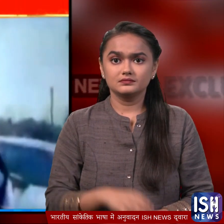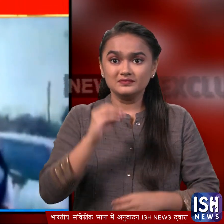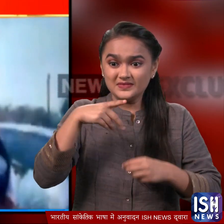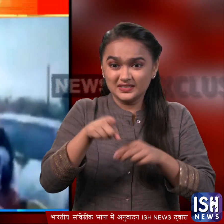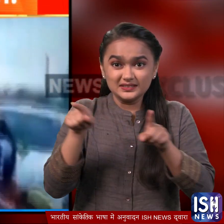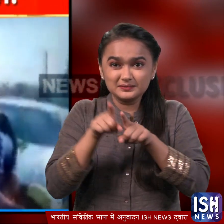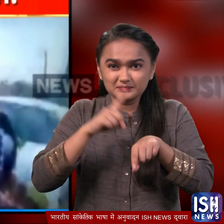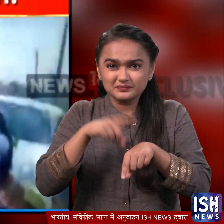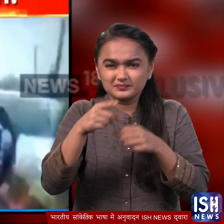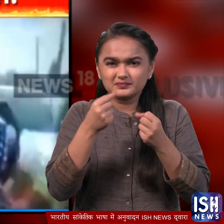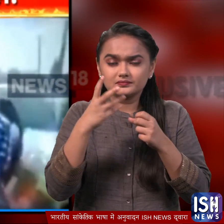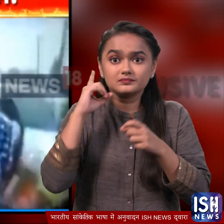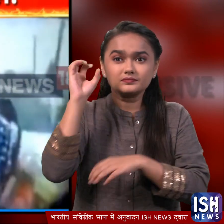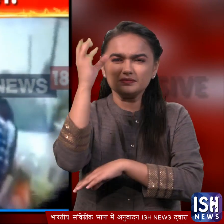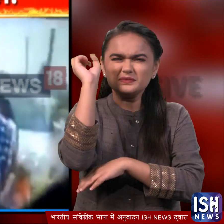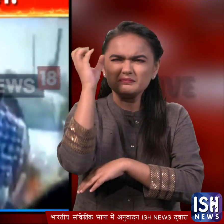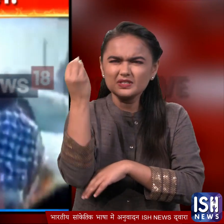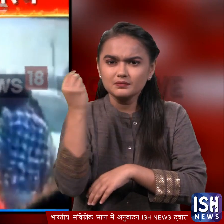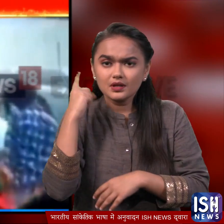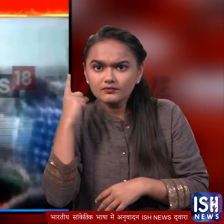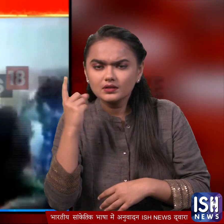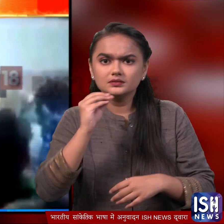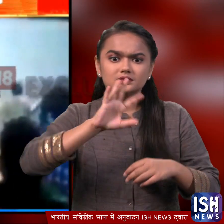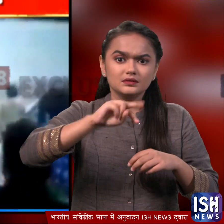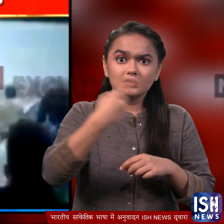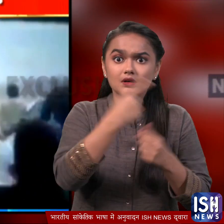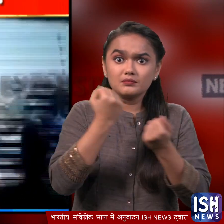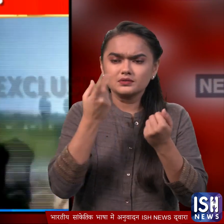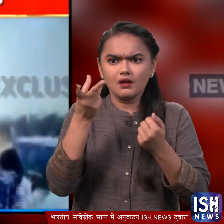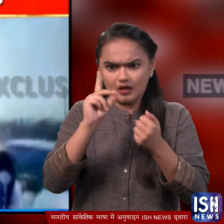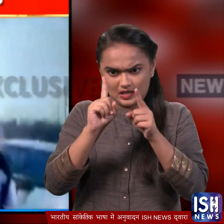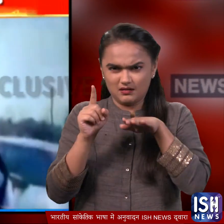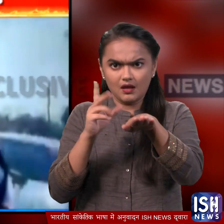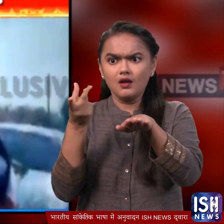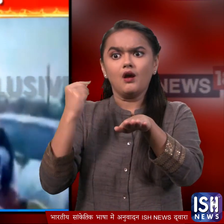इस दौरान लगातार सायरन बजने की आवाज आती रही और एक दूसरी गाड़ी भी पीछे पीछे जाती दिखी,